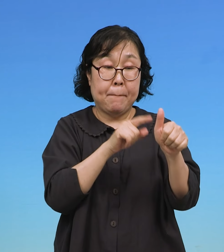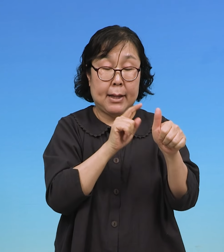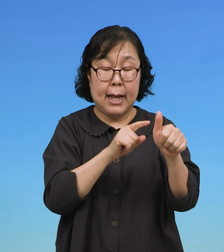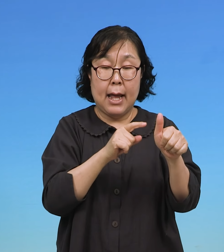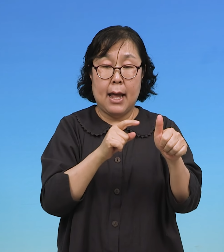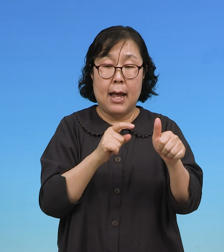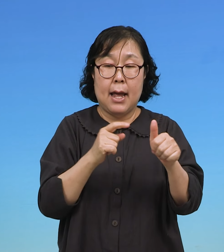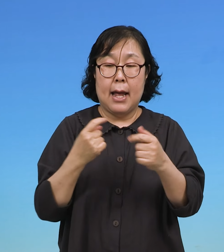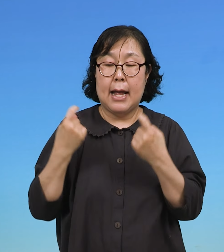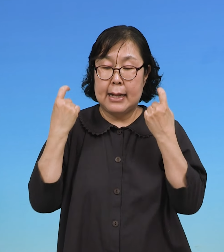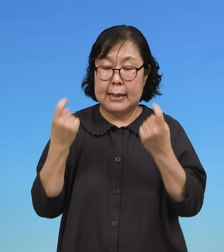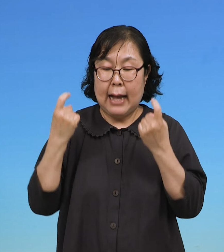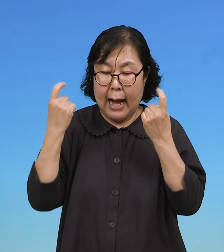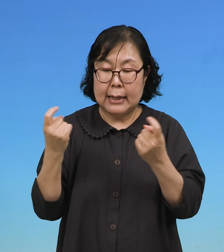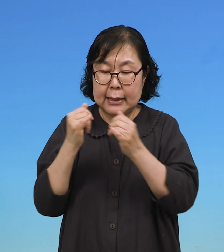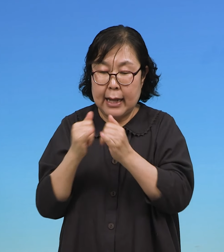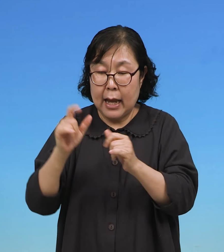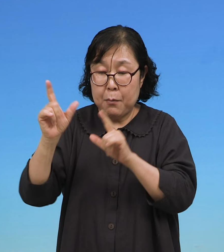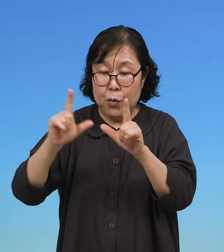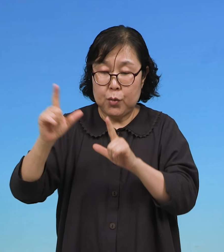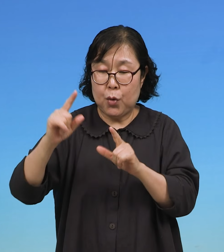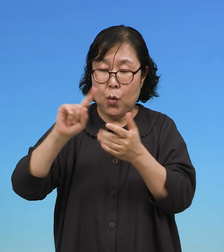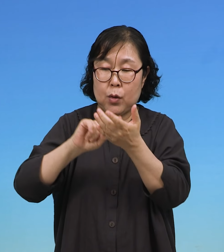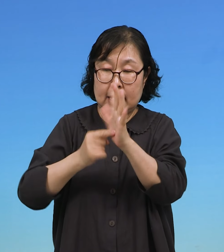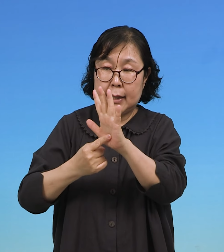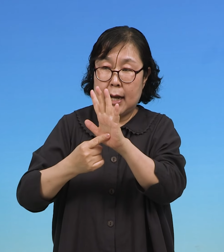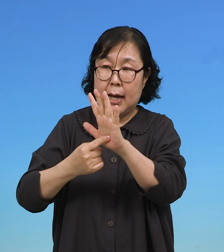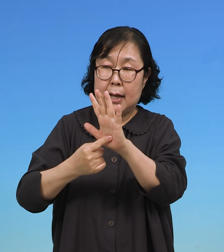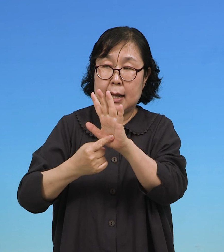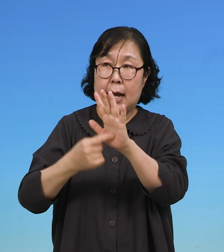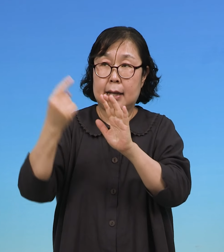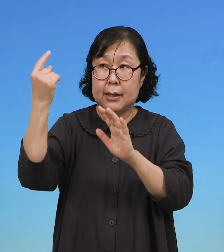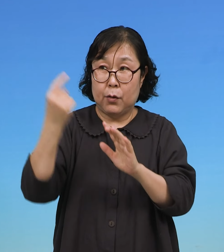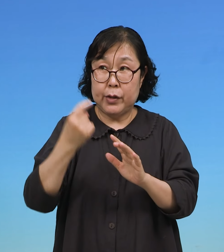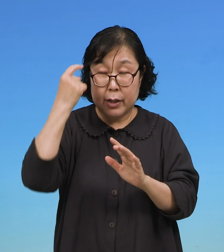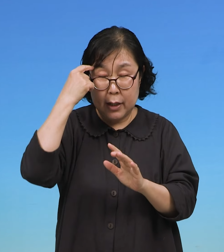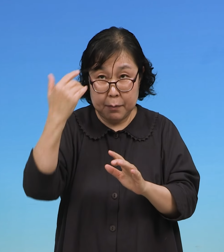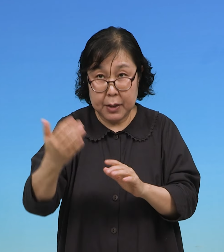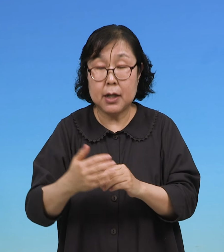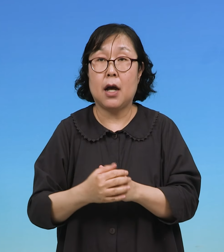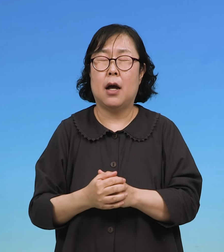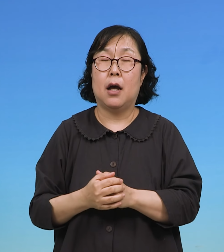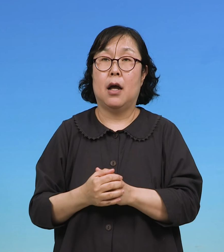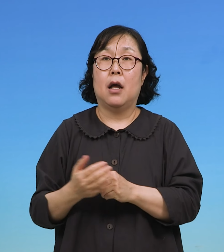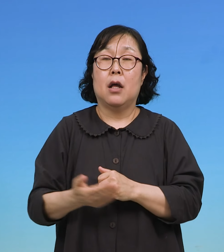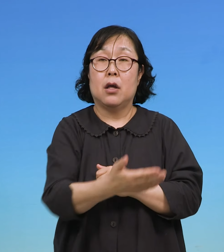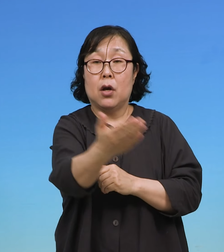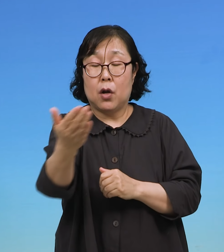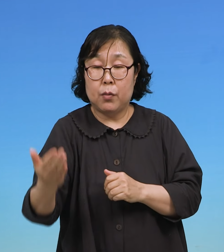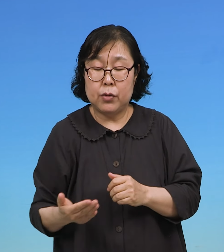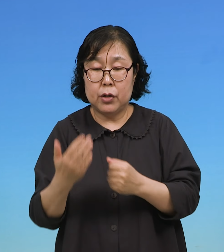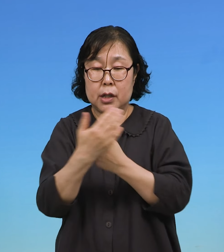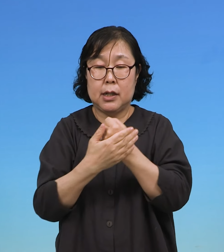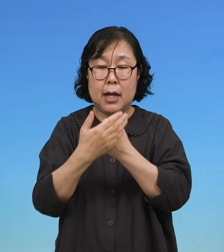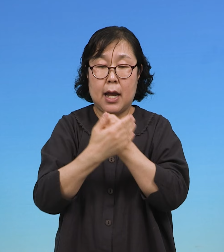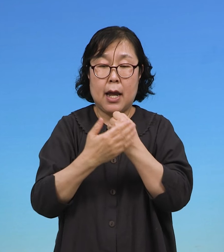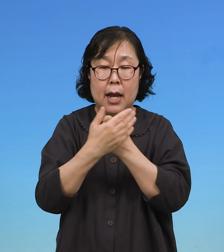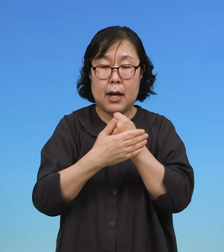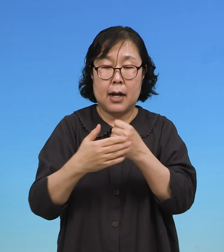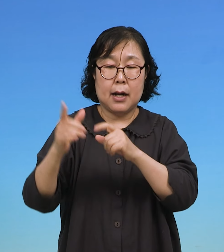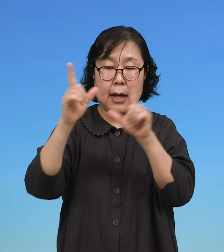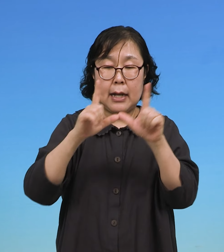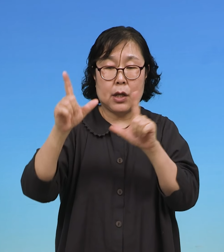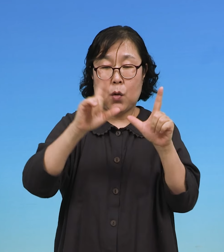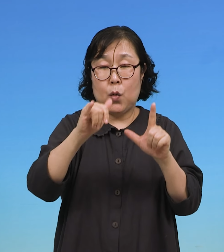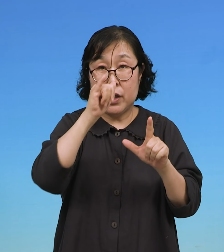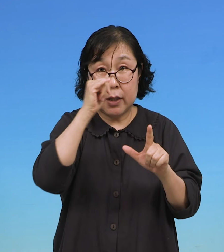하나님이 나그네로 모습으로 다가가셨겠냐고요. 오늘 여러분 은혜 누리고 계십니까? 여러분 신앙이